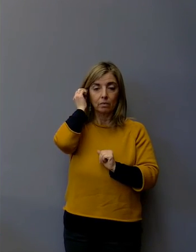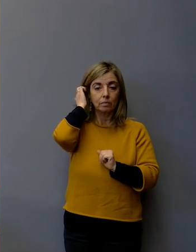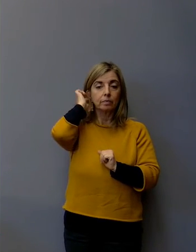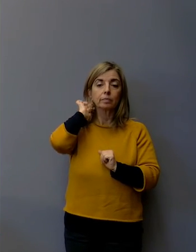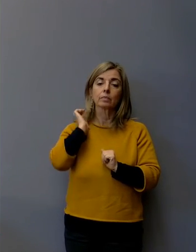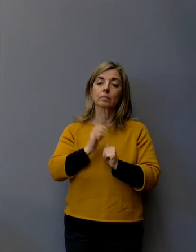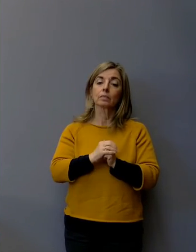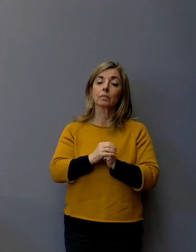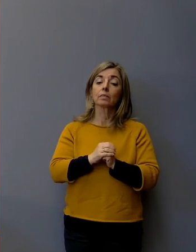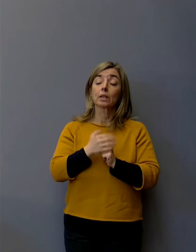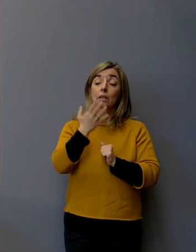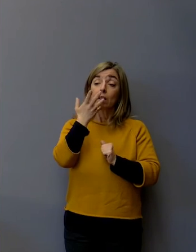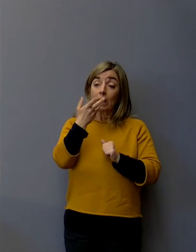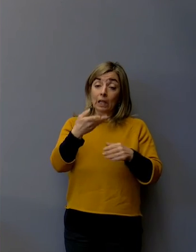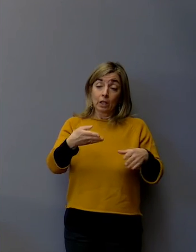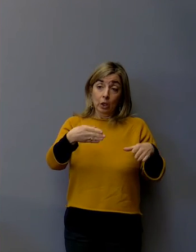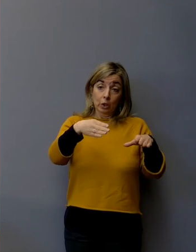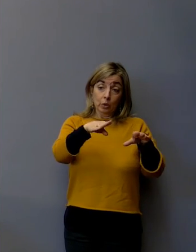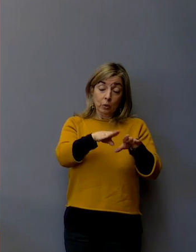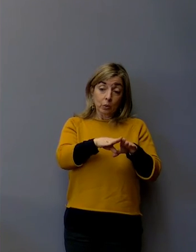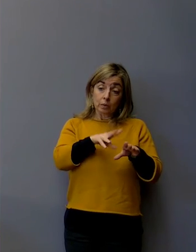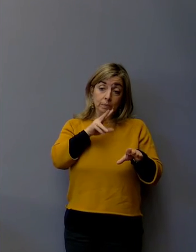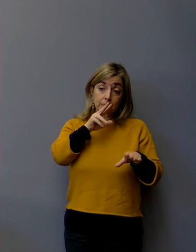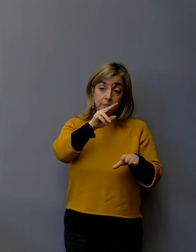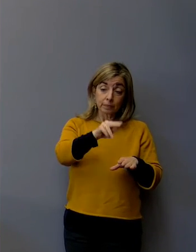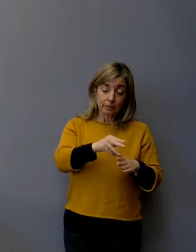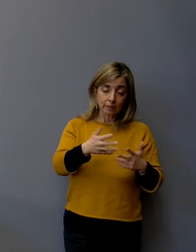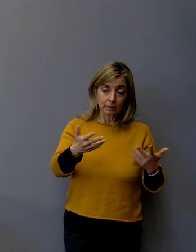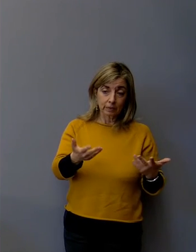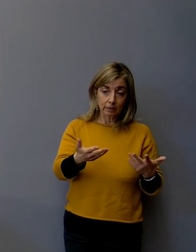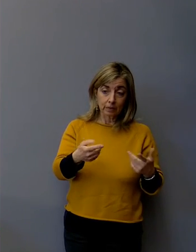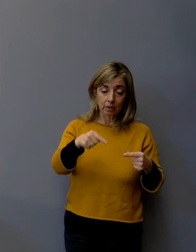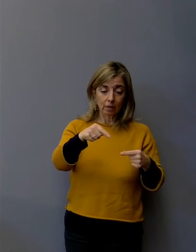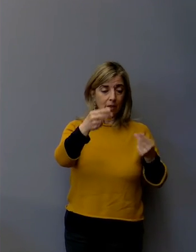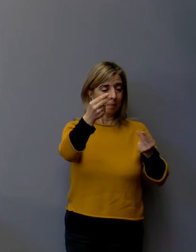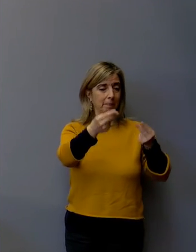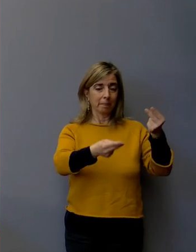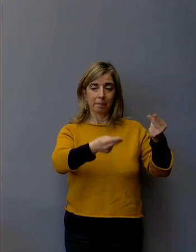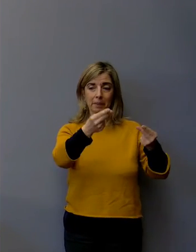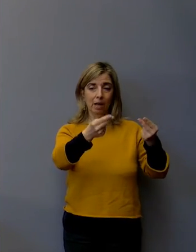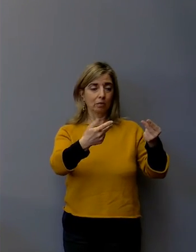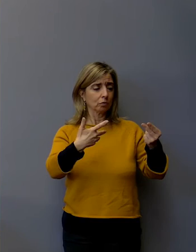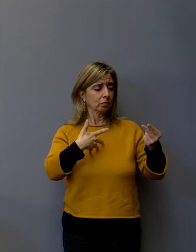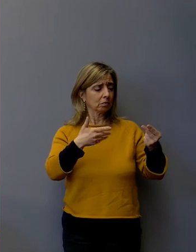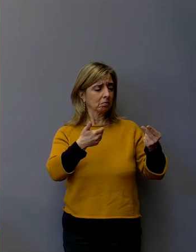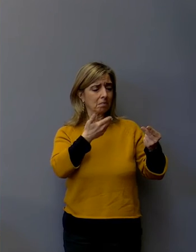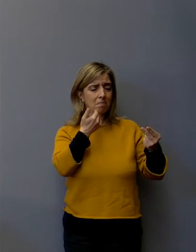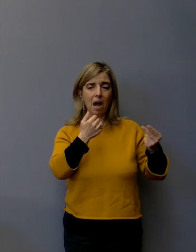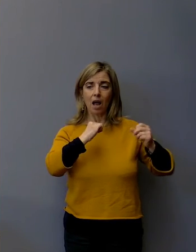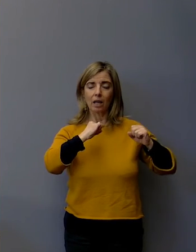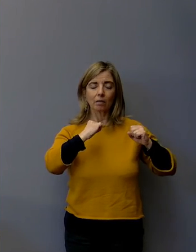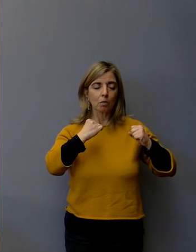concludo dicendo che qualcuno ha detto che da questo bilancio non si vede la forza di affrontare le emergenze